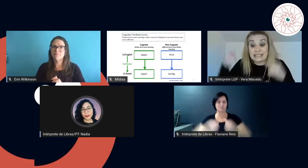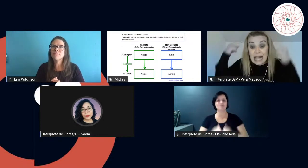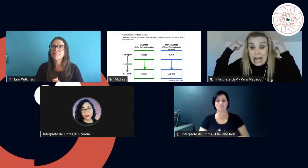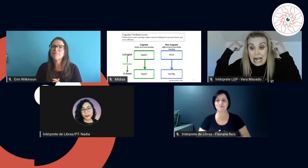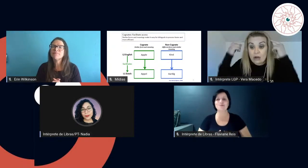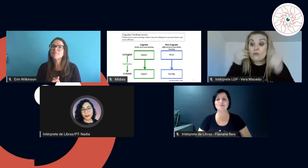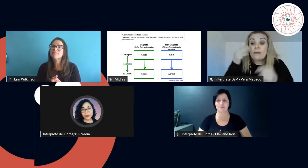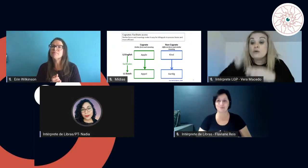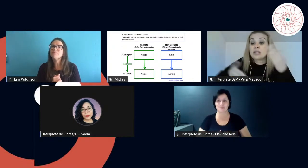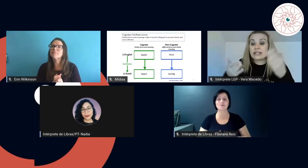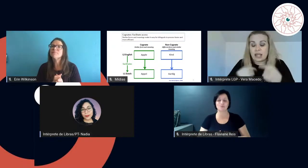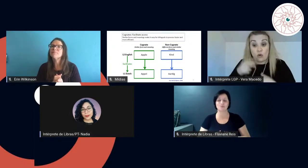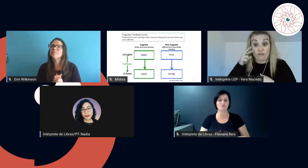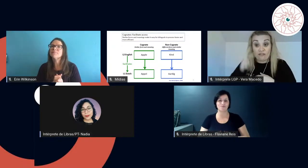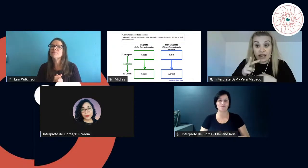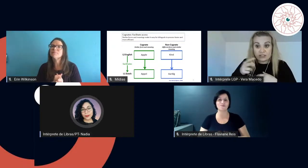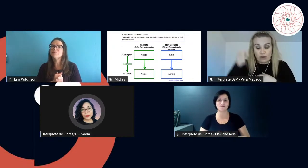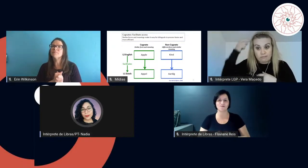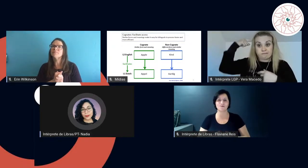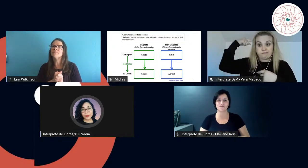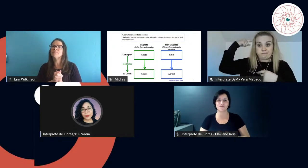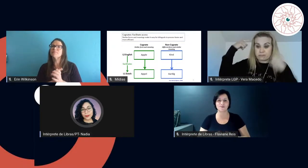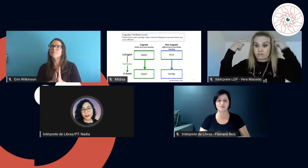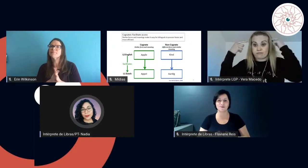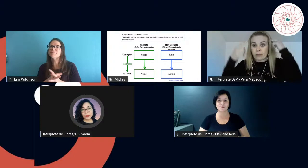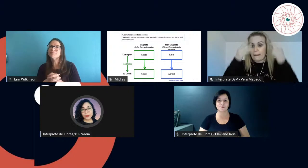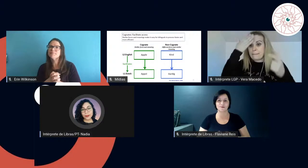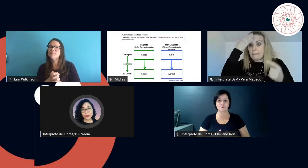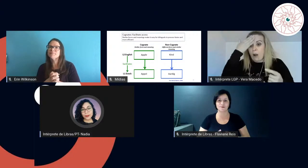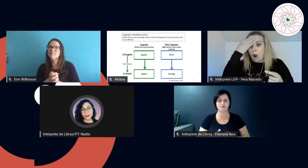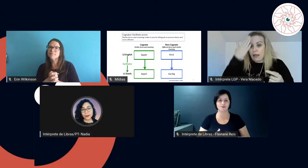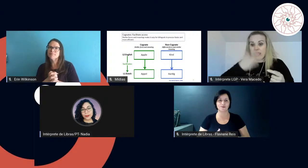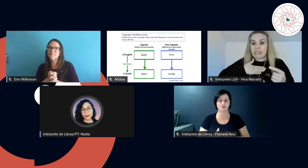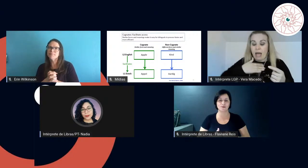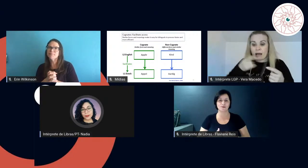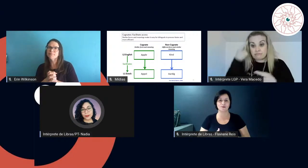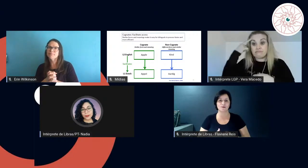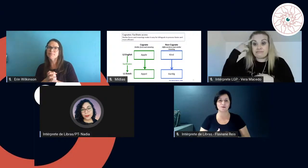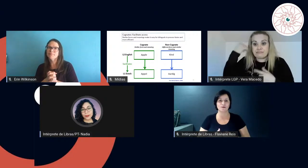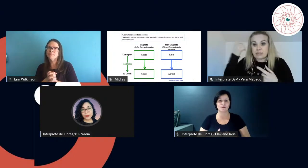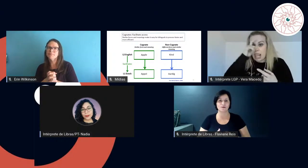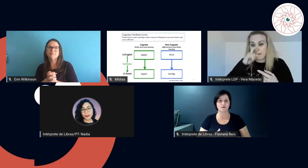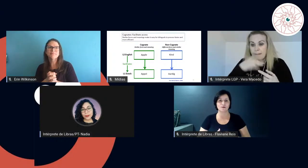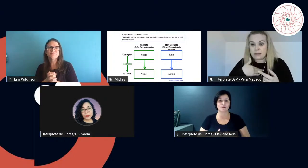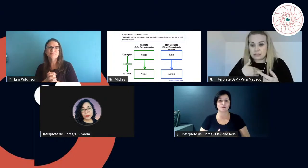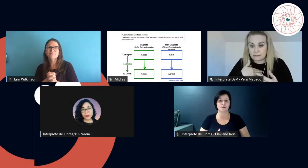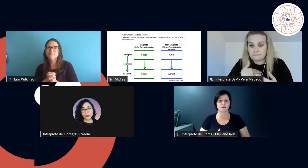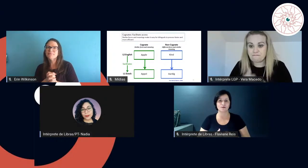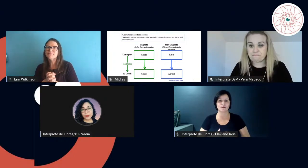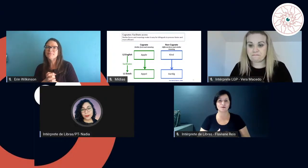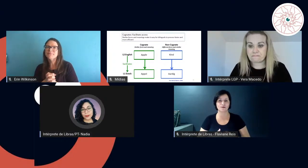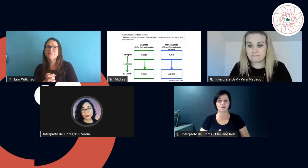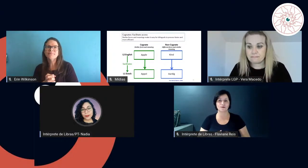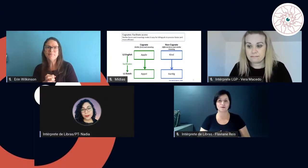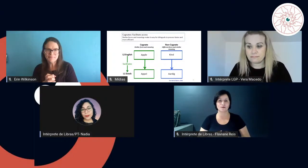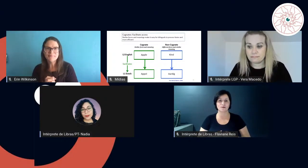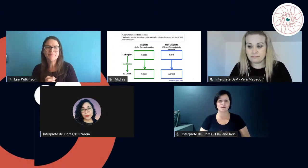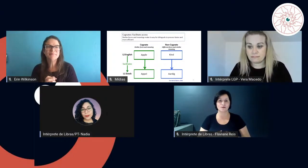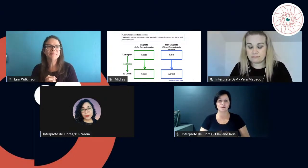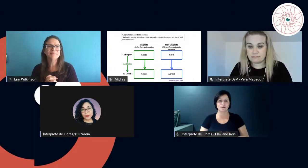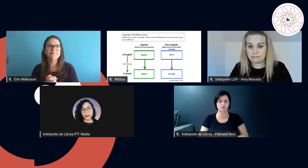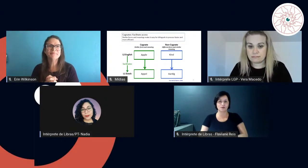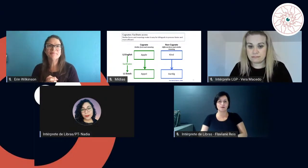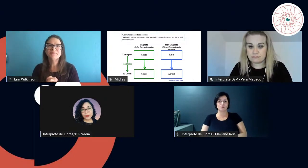fenômeno de do encontro com termos cognatos e pseudocognatos também. Pode passar, por